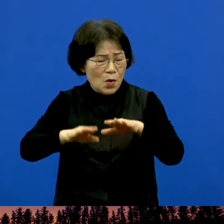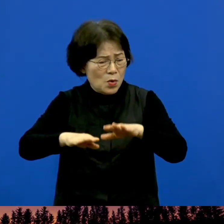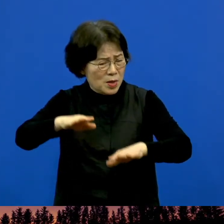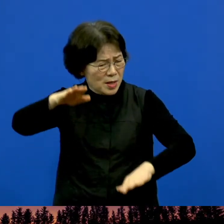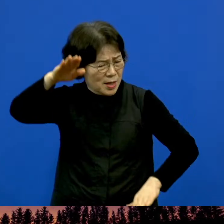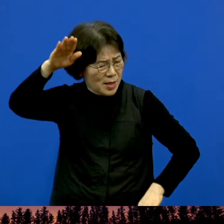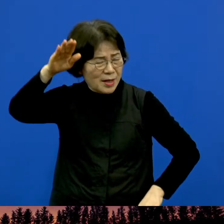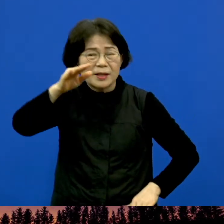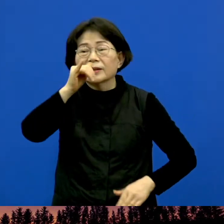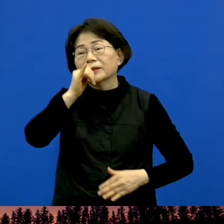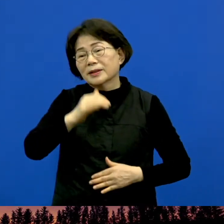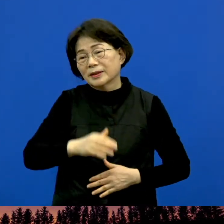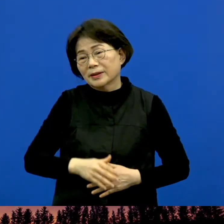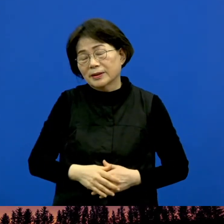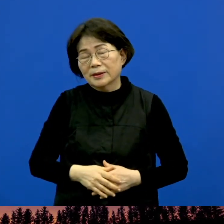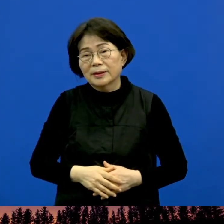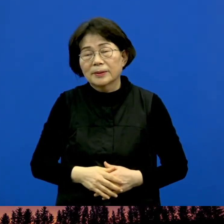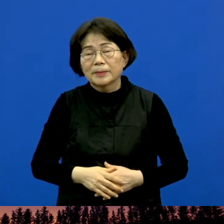안 되지.